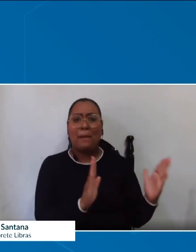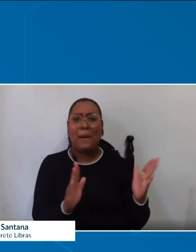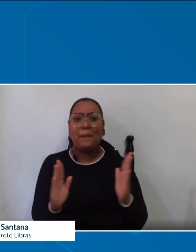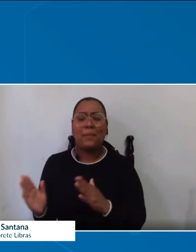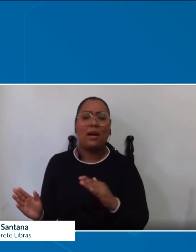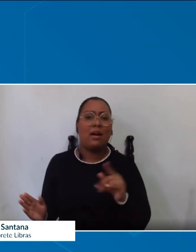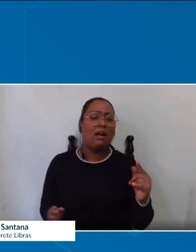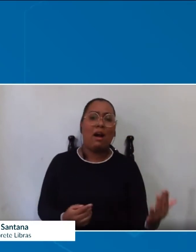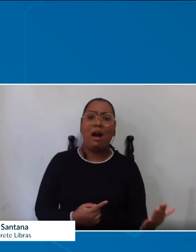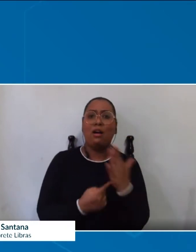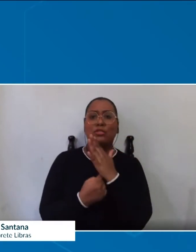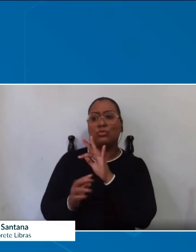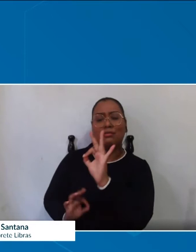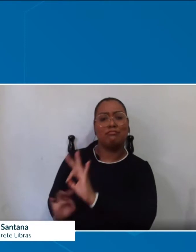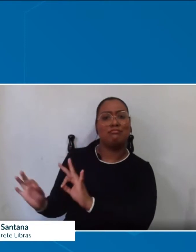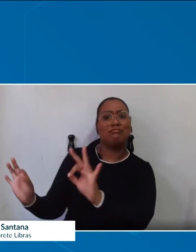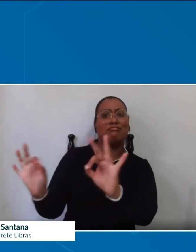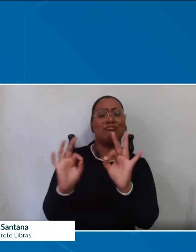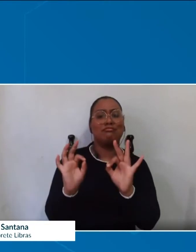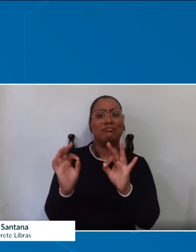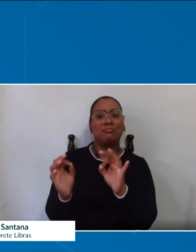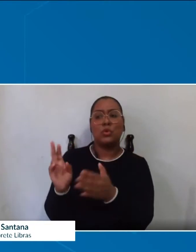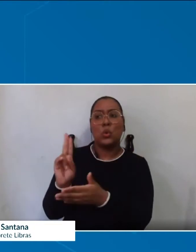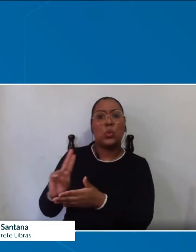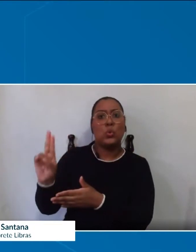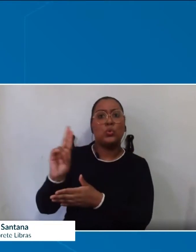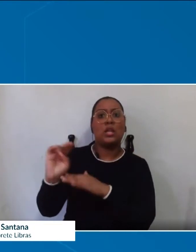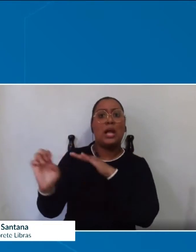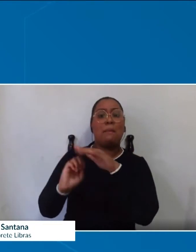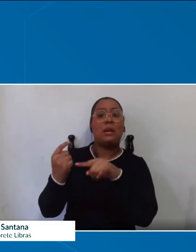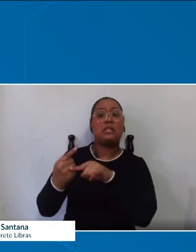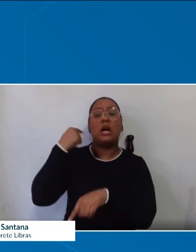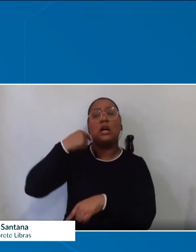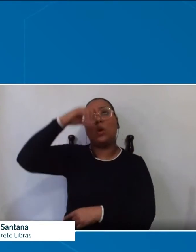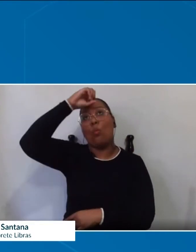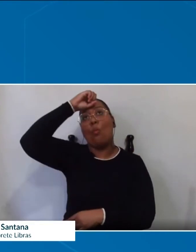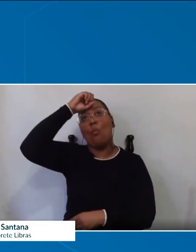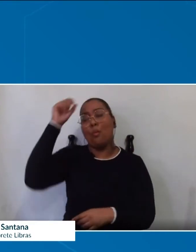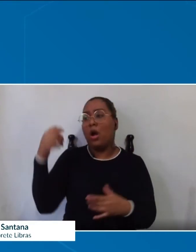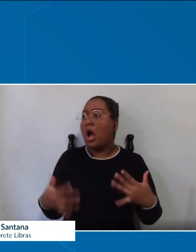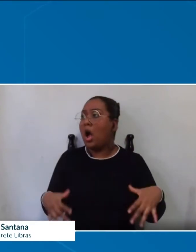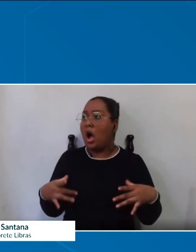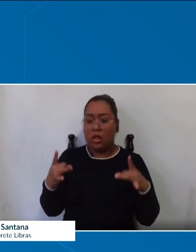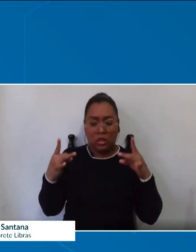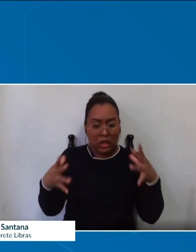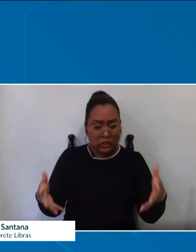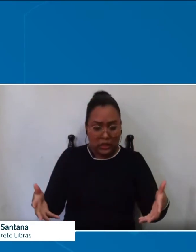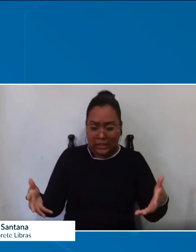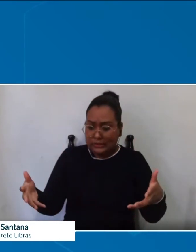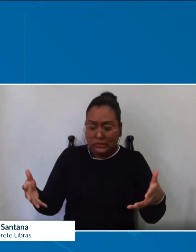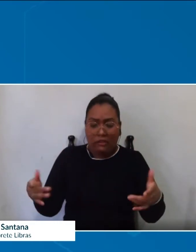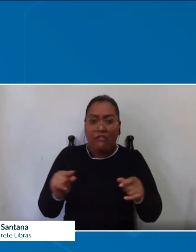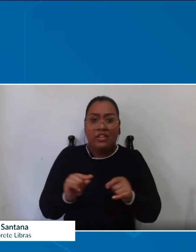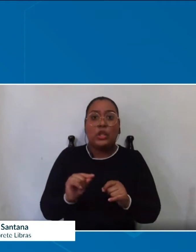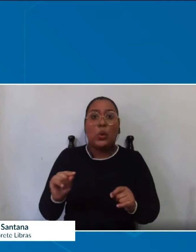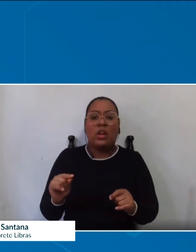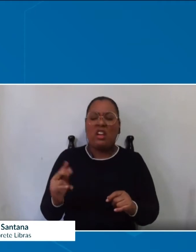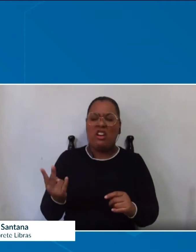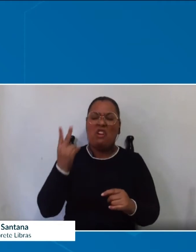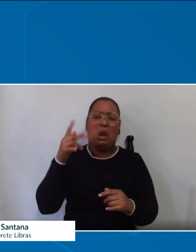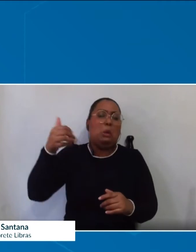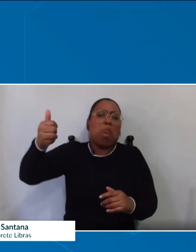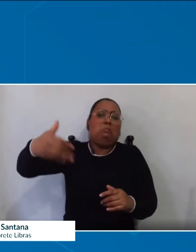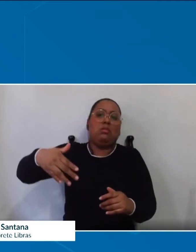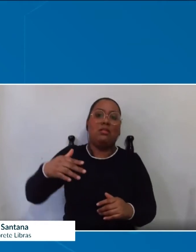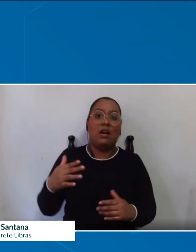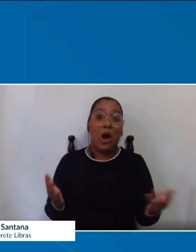que a gente está dando para coisas que a indústria não sabia nem o que fazer com isso, estava achando que isso não tinha valor nenhum, e a